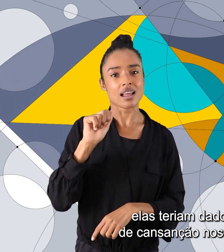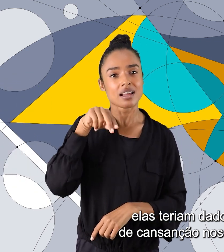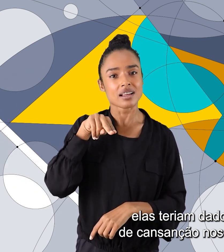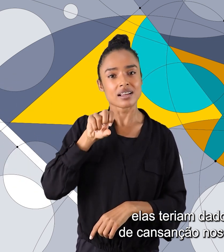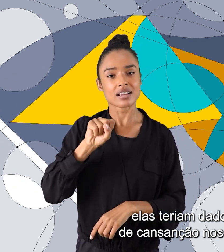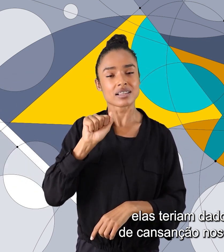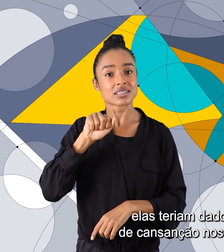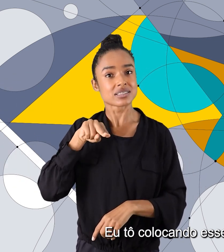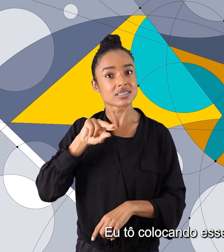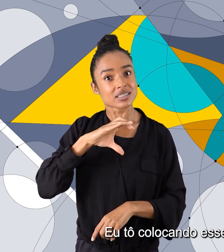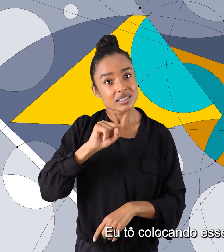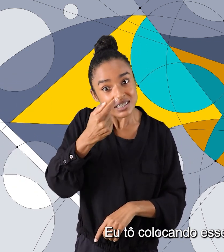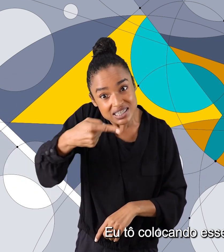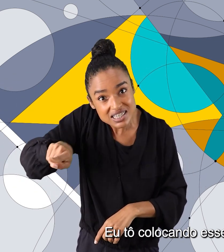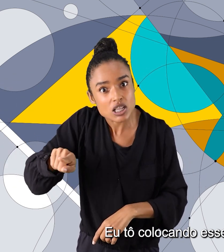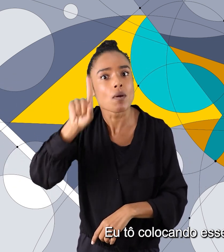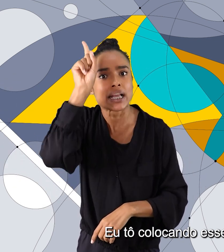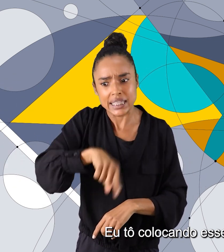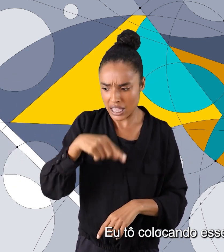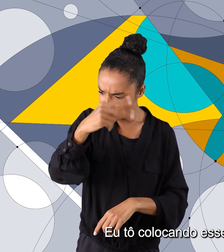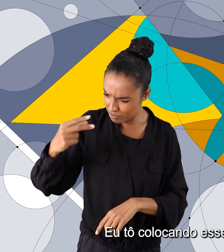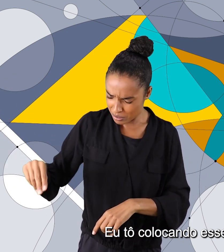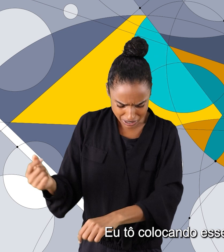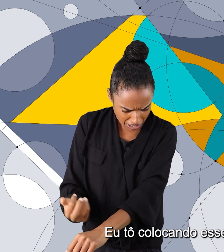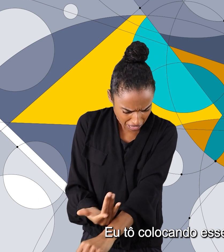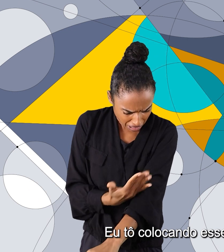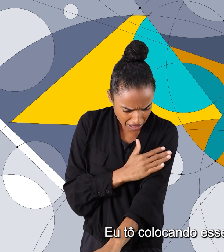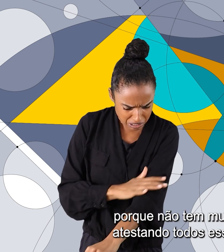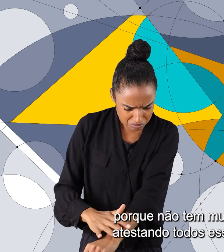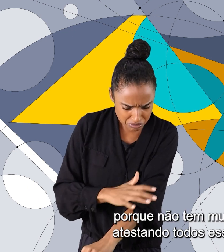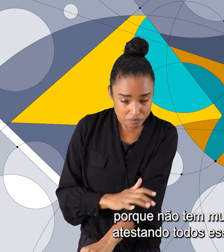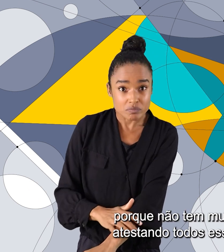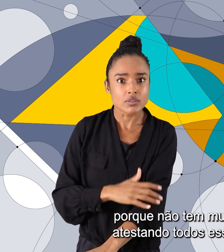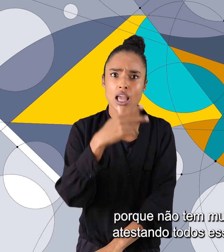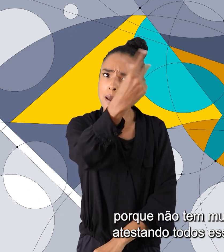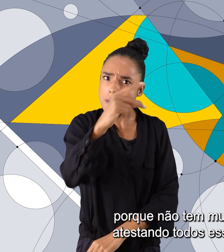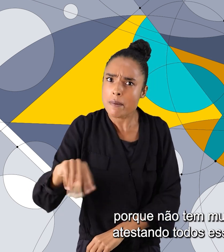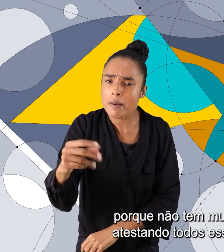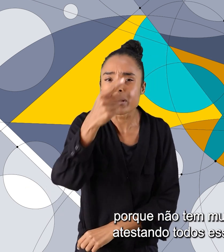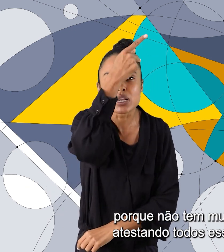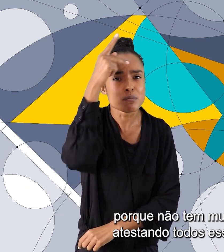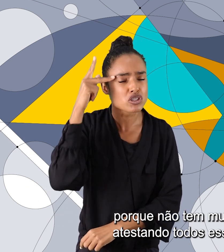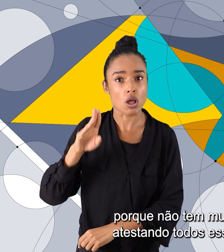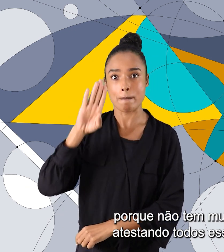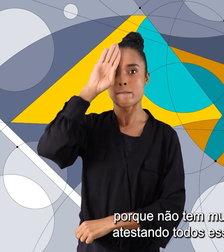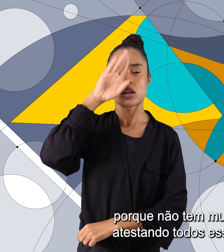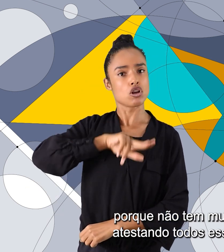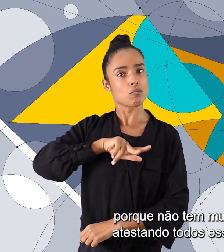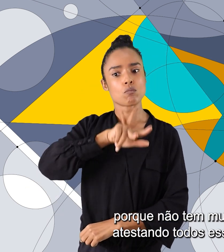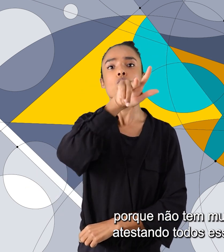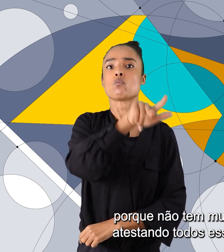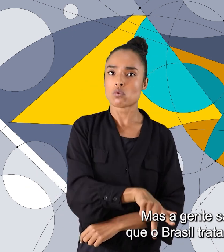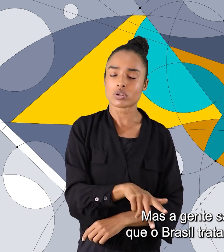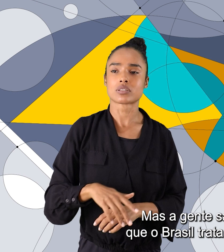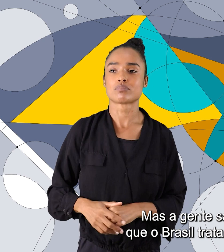cansanção nos portugueses. Eu tô colocando esse tanto de teria porque não tem muito documento atestando todos esses feitos